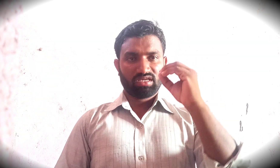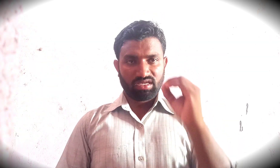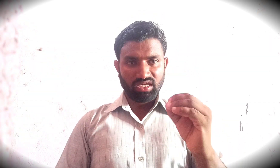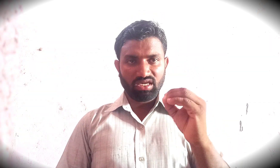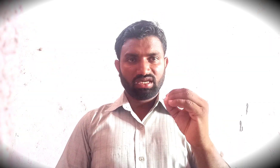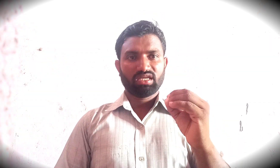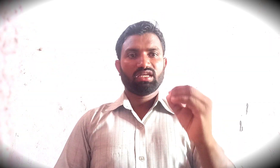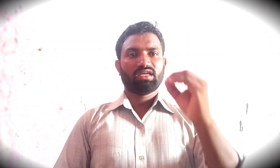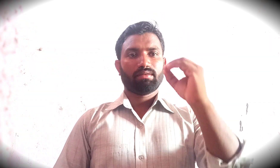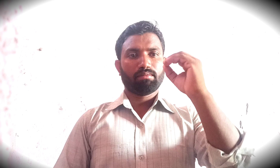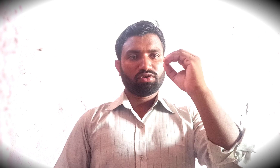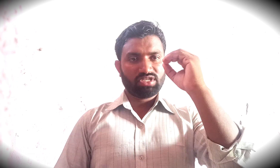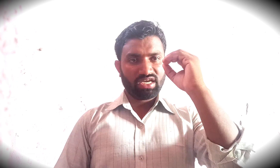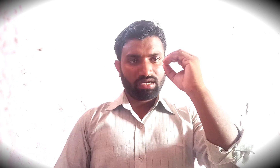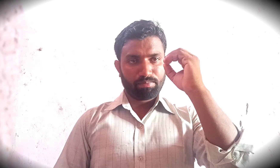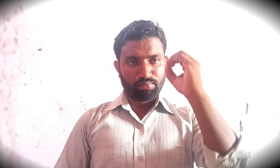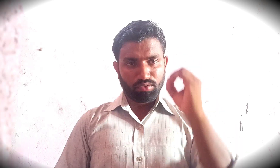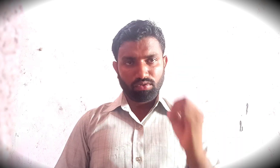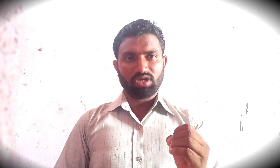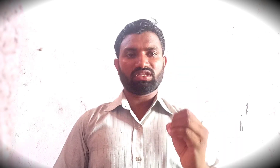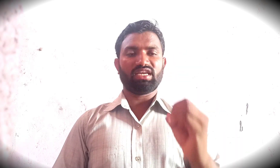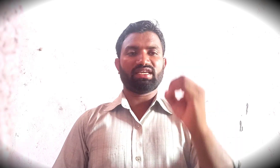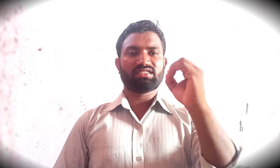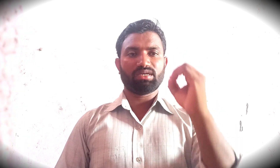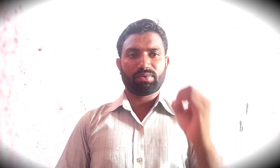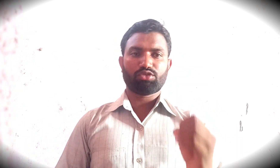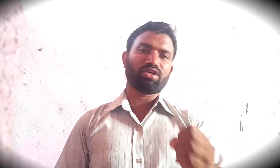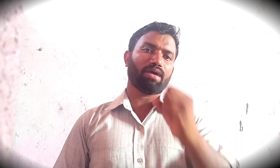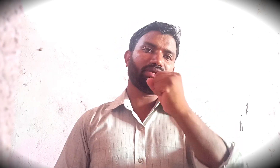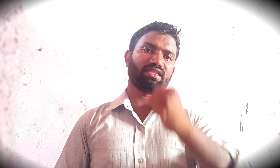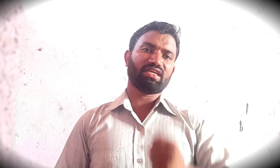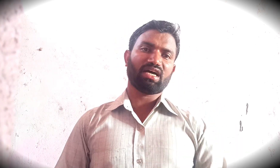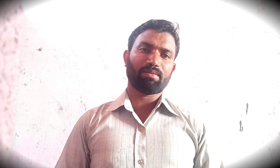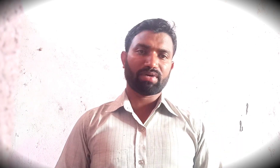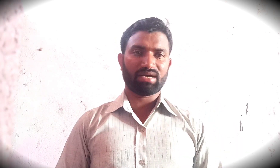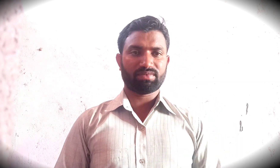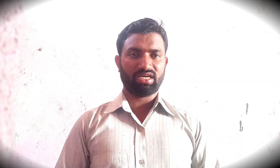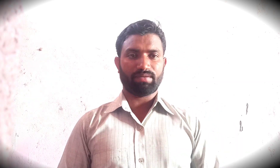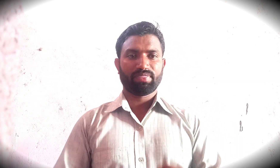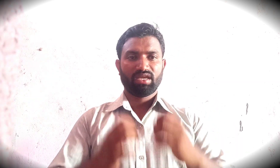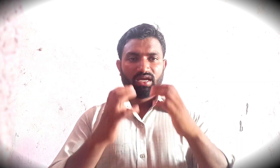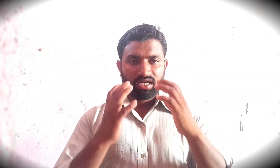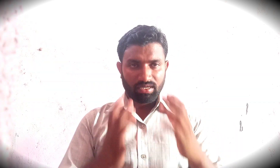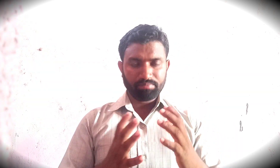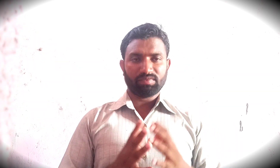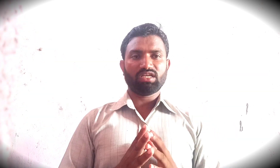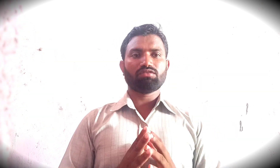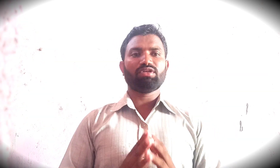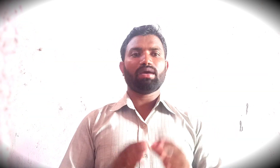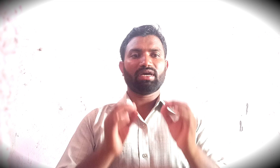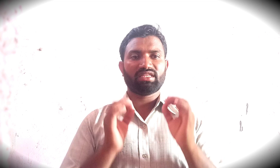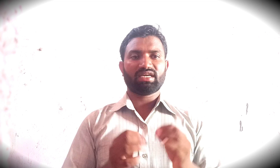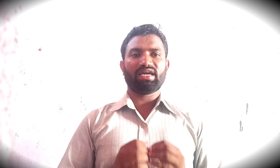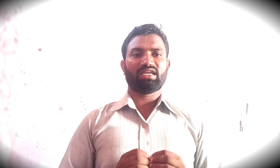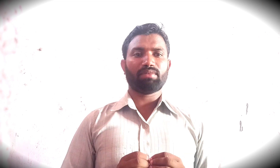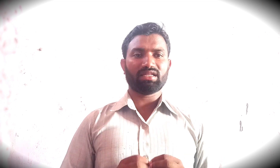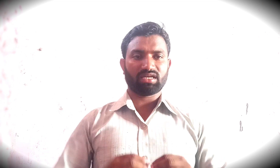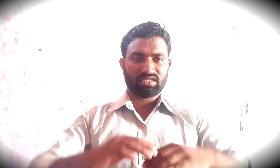कि मुझे अब पूर्ण तरीके से पृथ्वी का भी अधिकार प्राप्त है। हम इस दुनिया में अधिकार की बात करते,